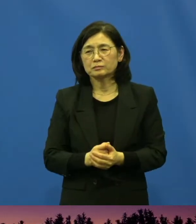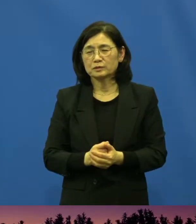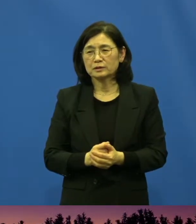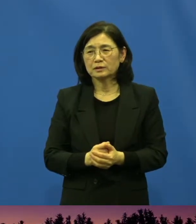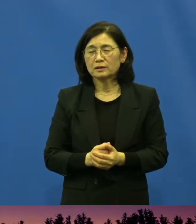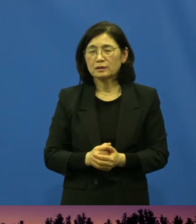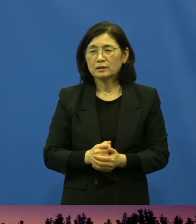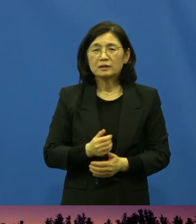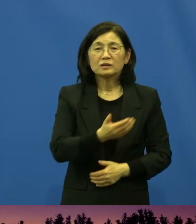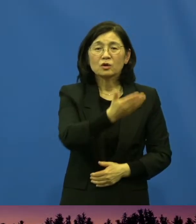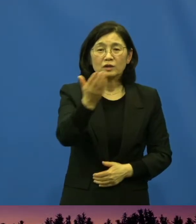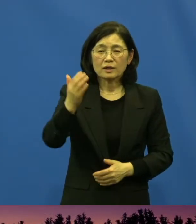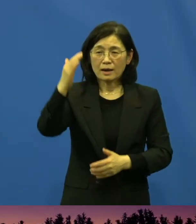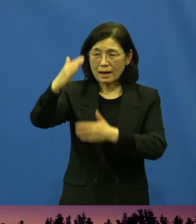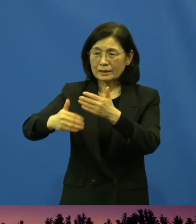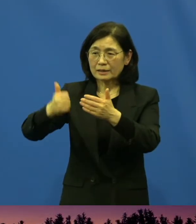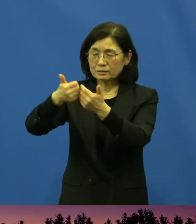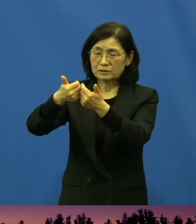아무것도 할 수 없어요.